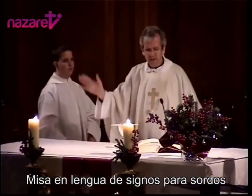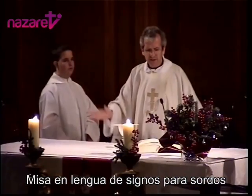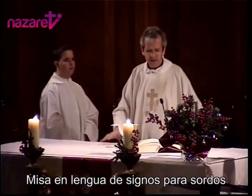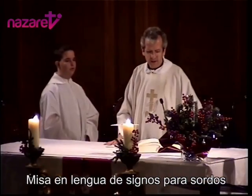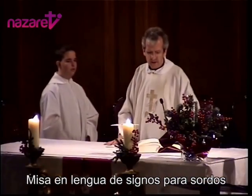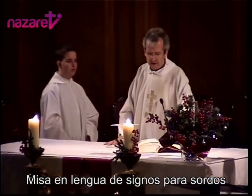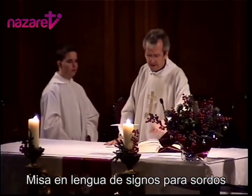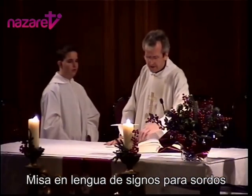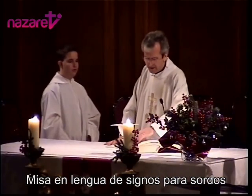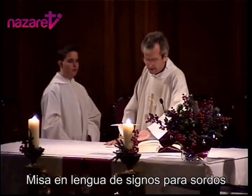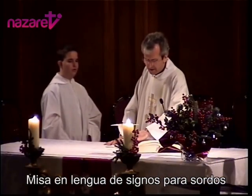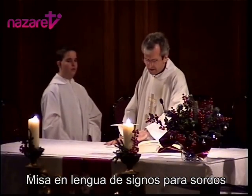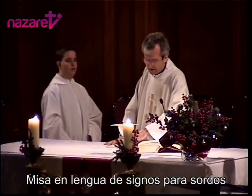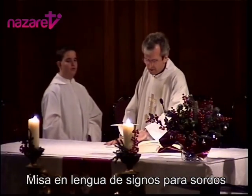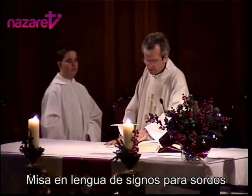el